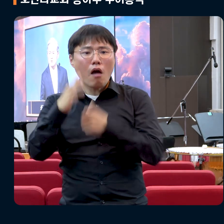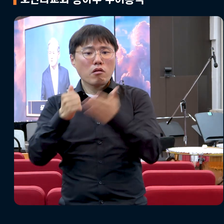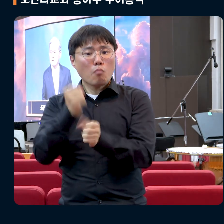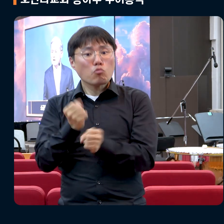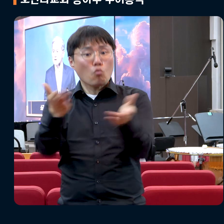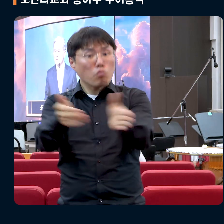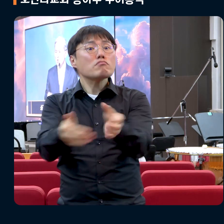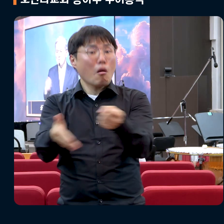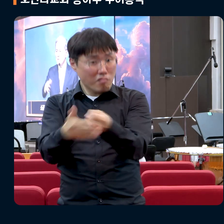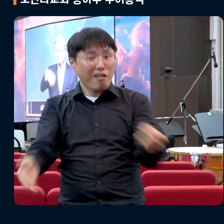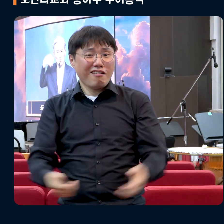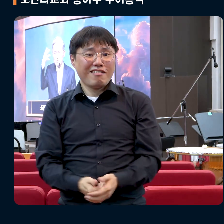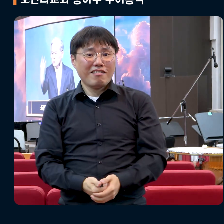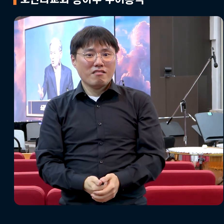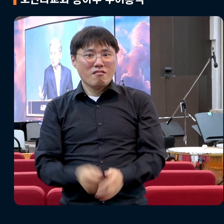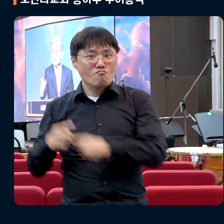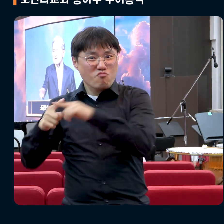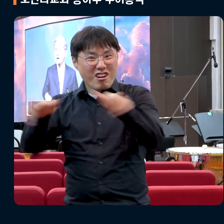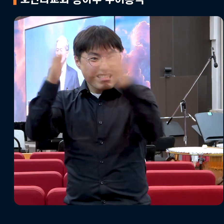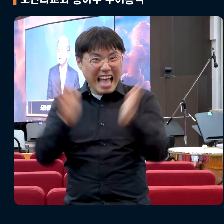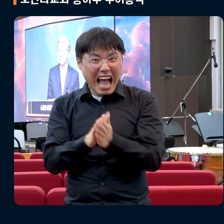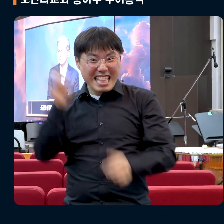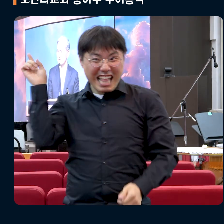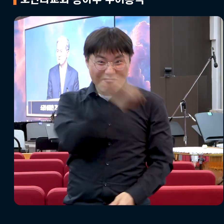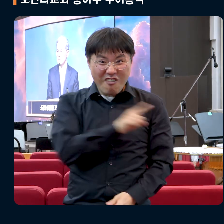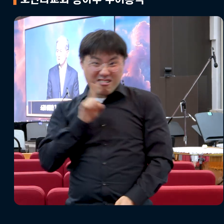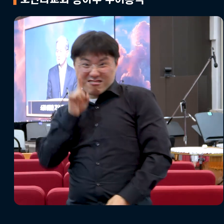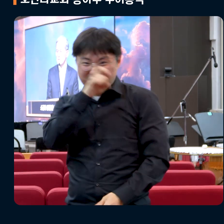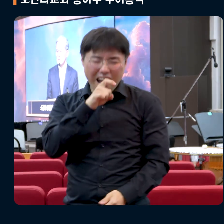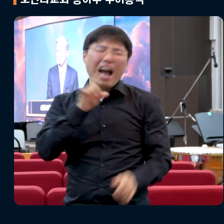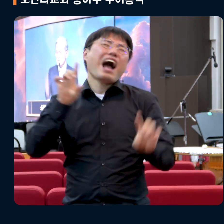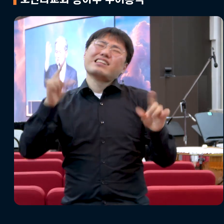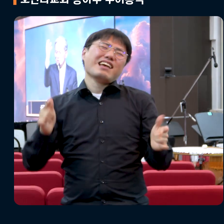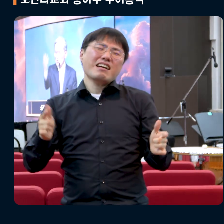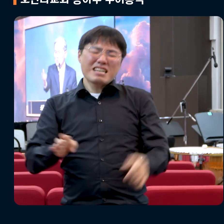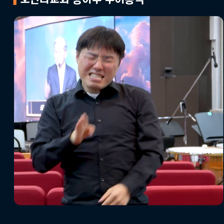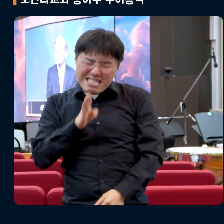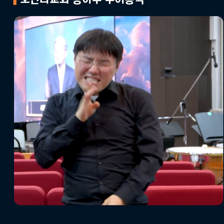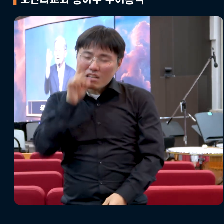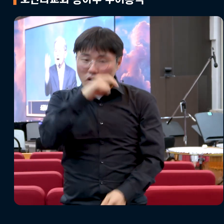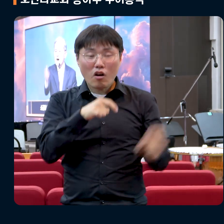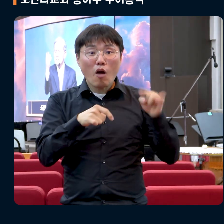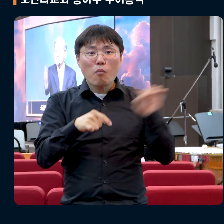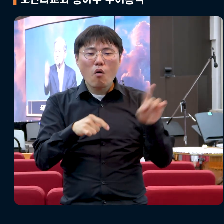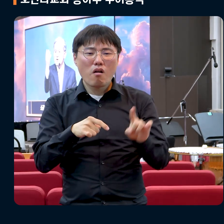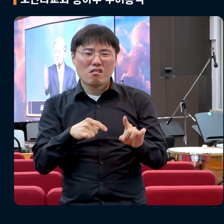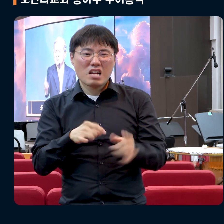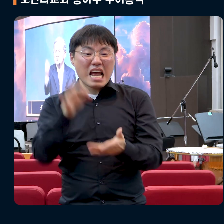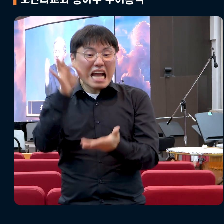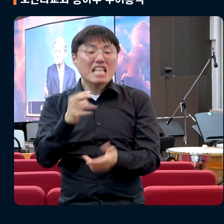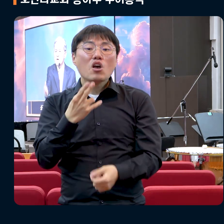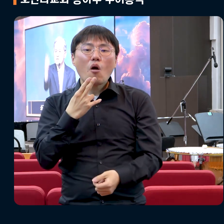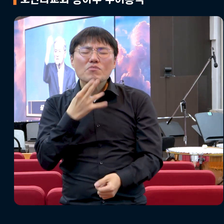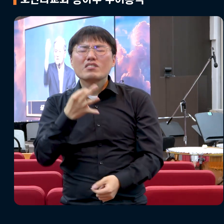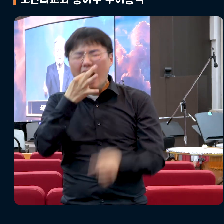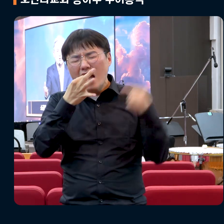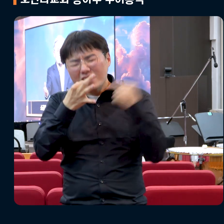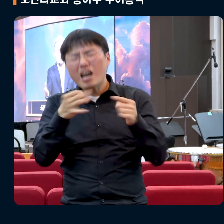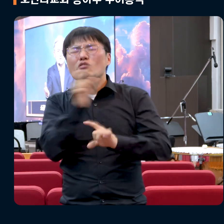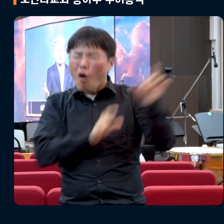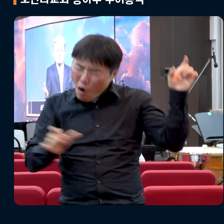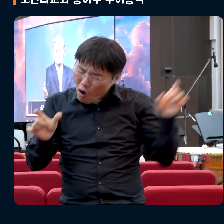욕망도 하나님 만들어 주신 것인데 욕망은 무조건 다 더럽고 추한 거 아니에요. 진짜 더러운 건 가치가